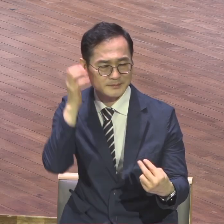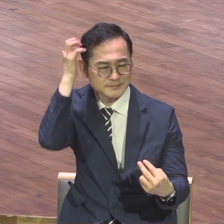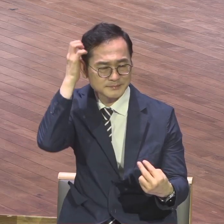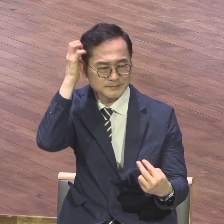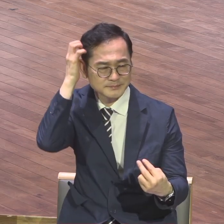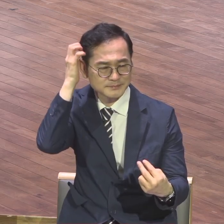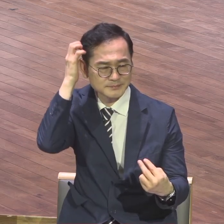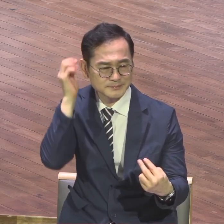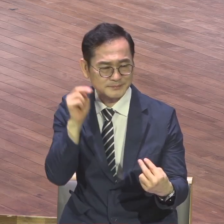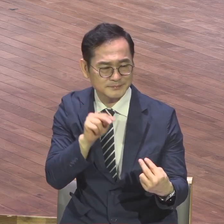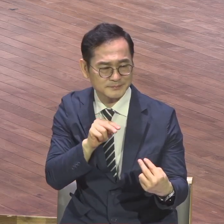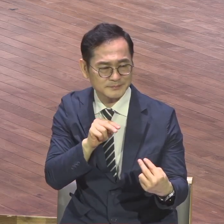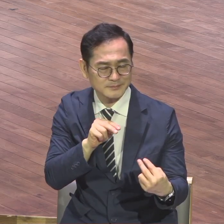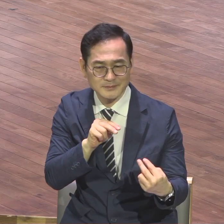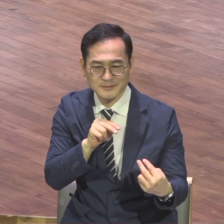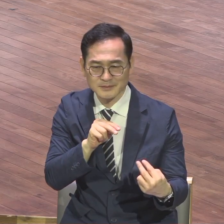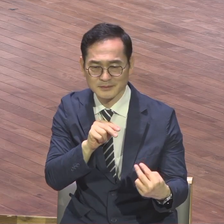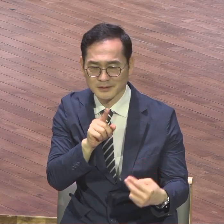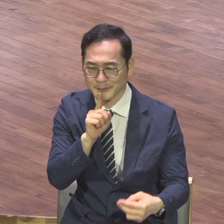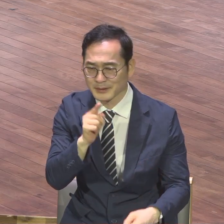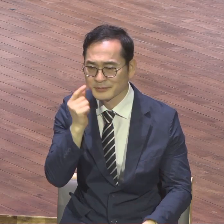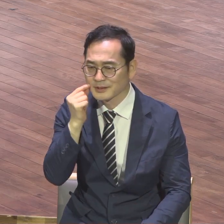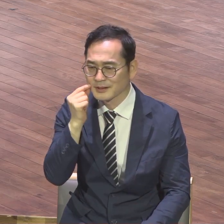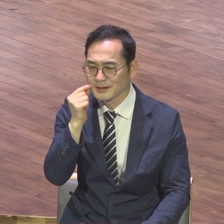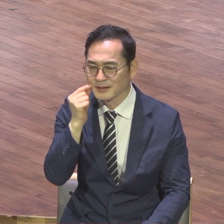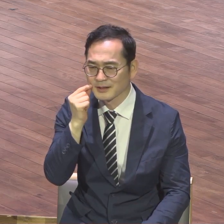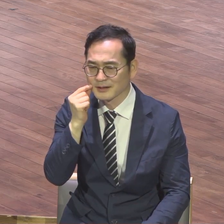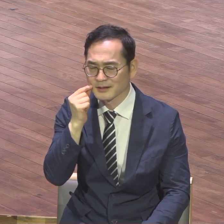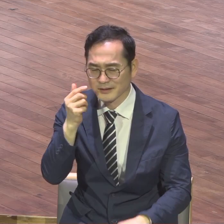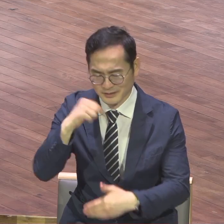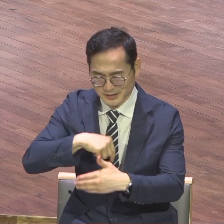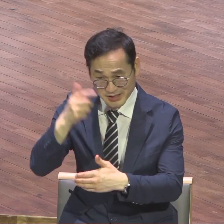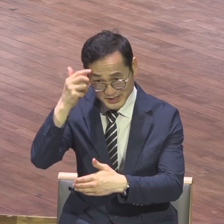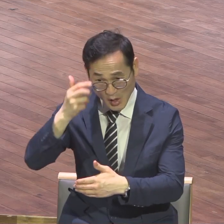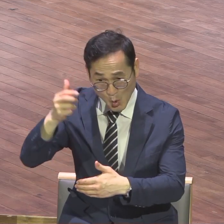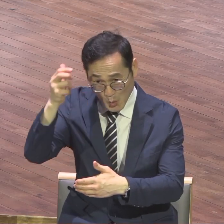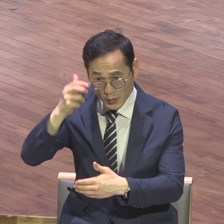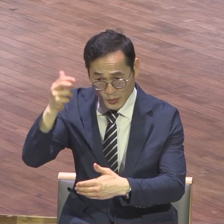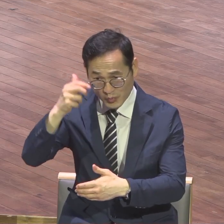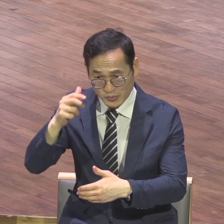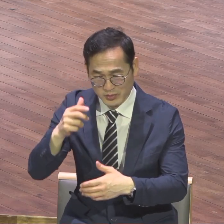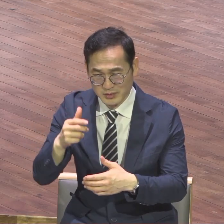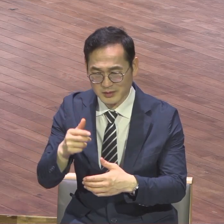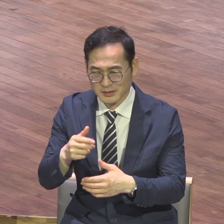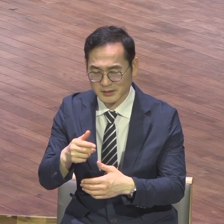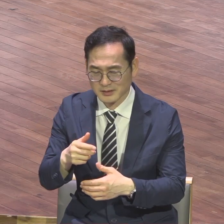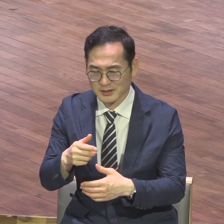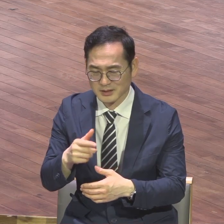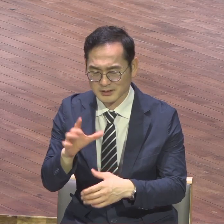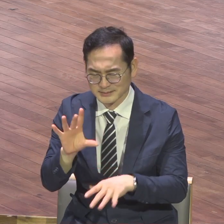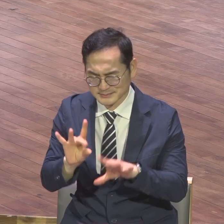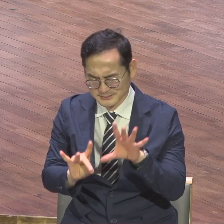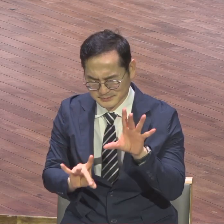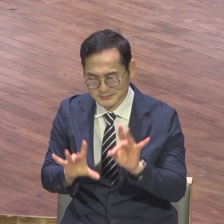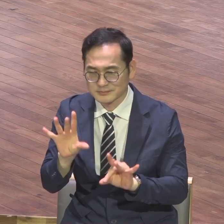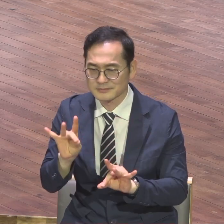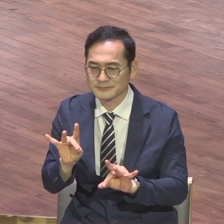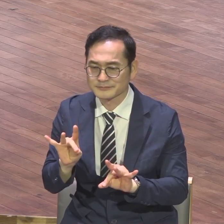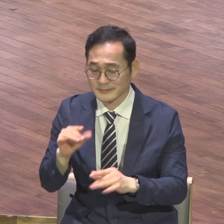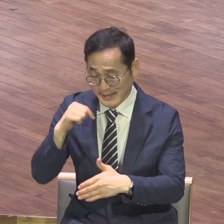힘도 없다. 영혼 상태가 앙상하게 메말랐다는 증거예요. 내 심령이 부흥이